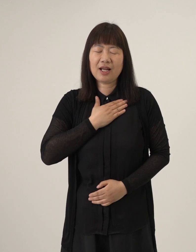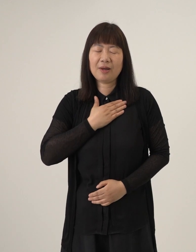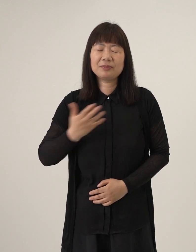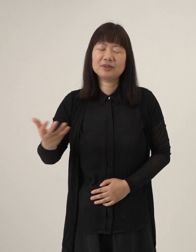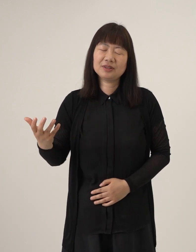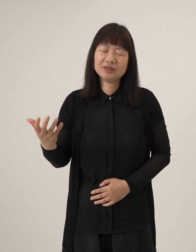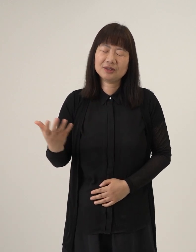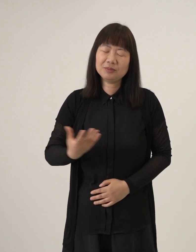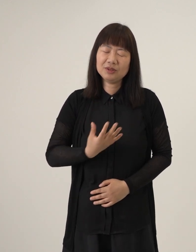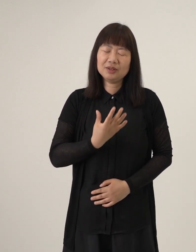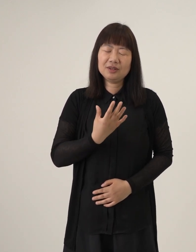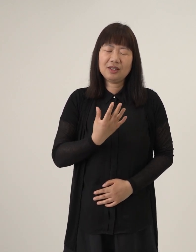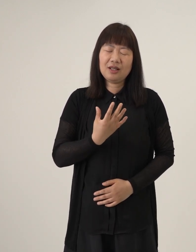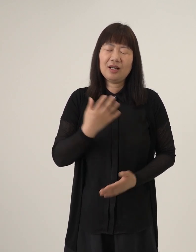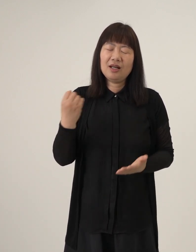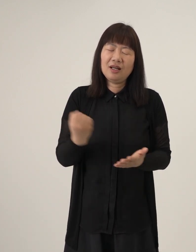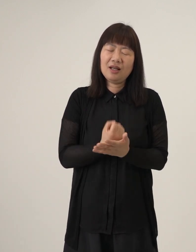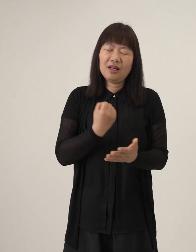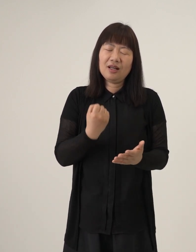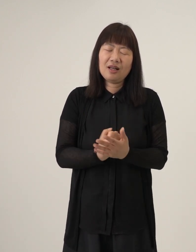나의 한숨을